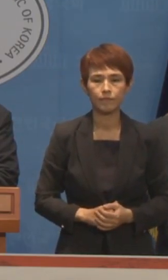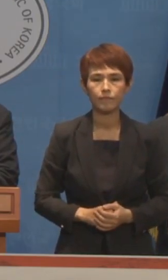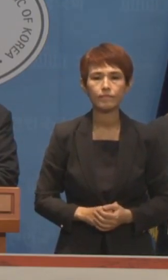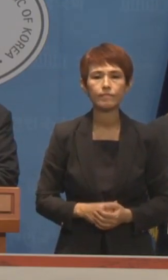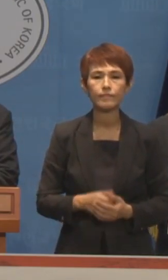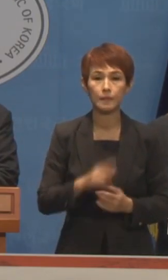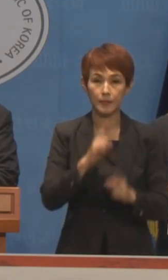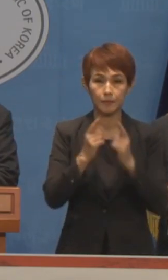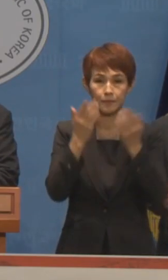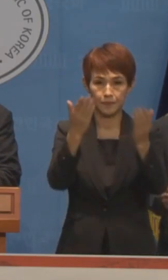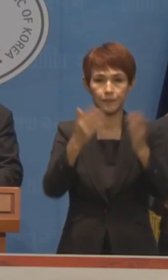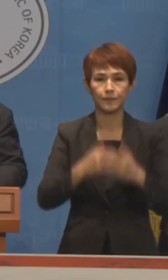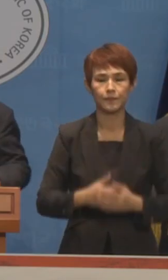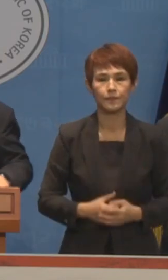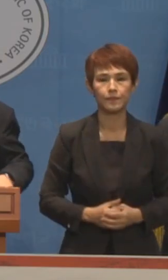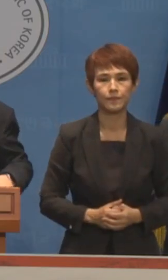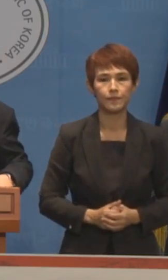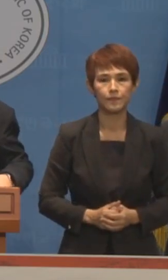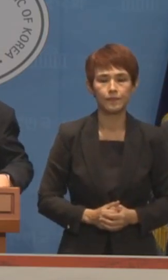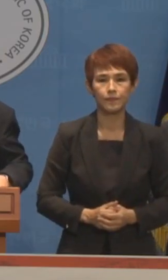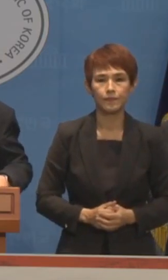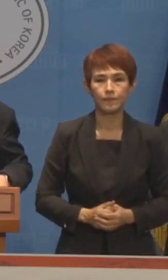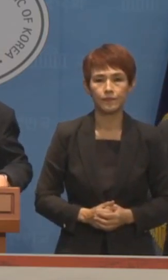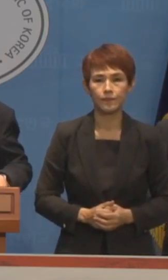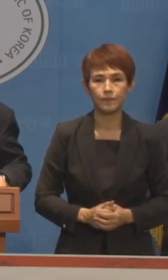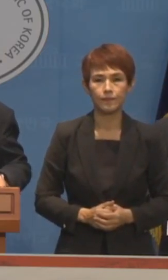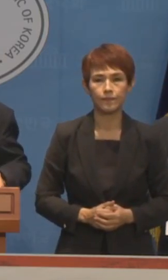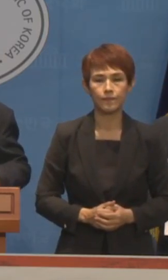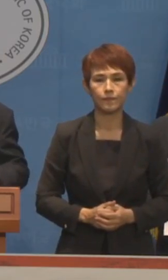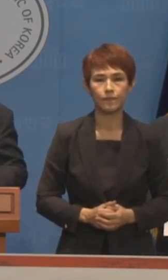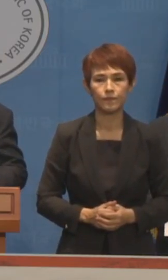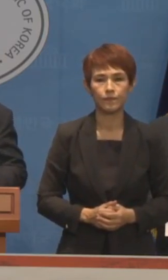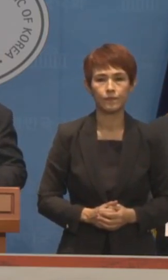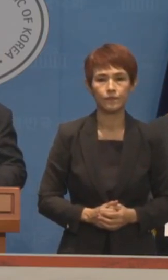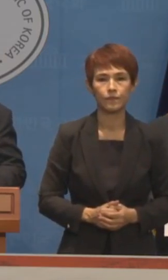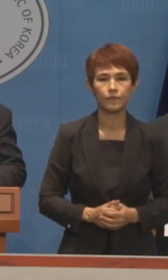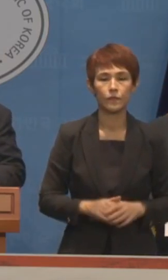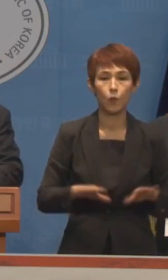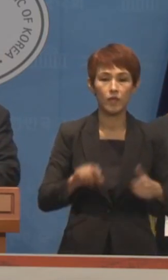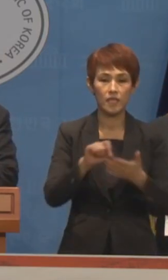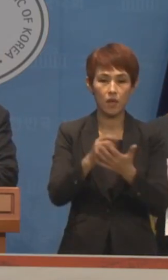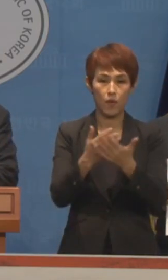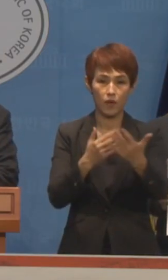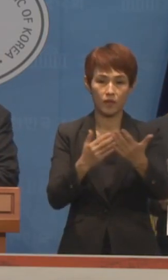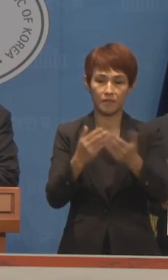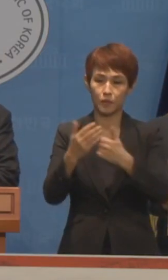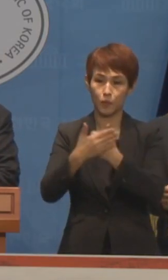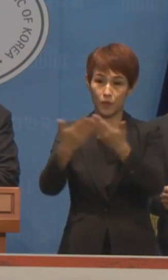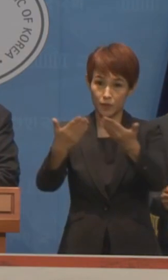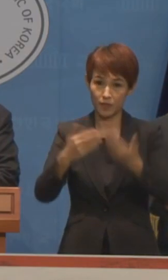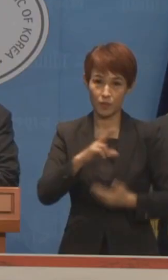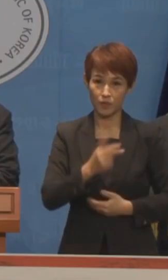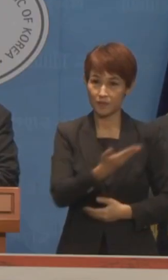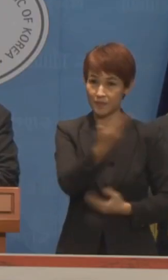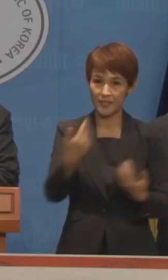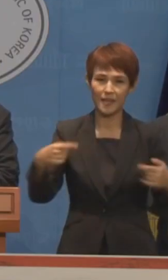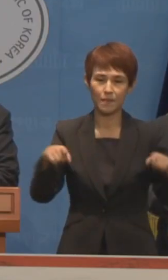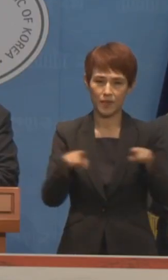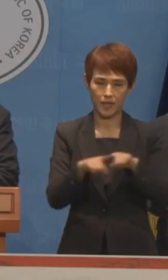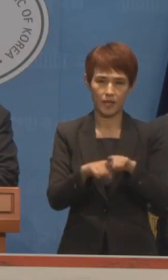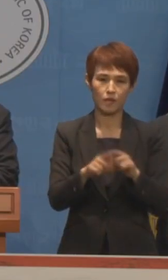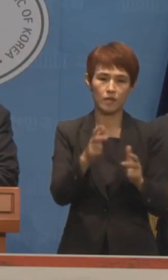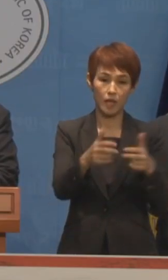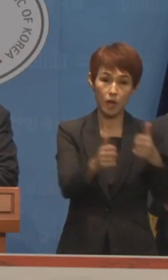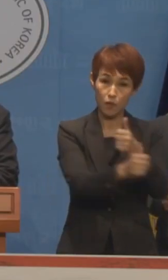점도 함께 알려드립니다. 앞으로 오늘 함께 기자회견을 주최해 주신 의원님들과 함께 그리고 국회